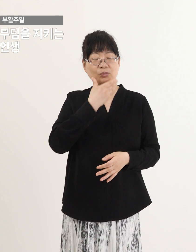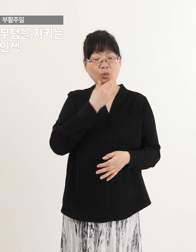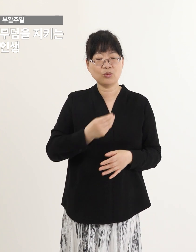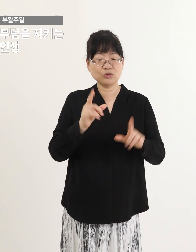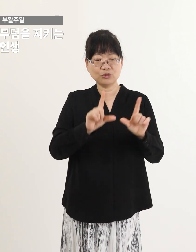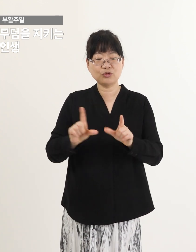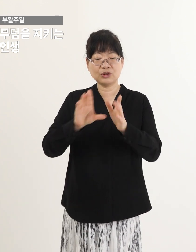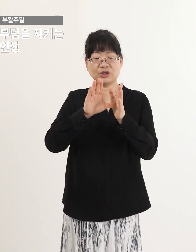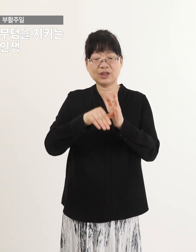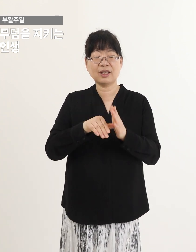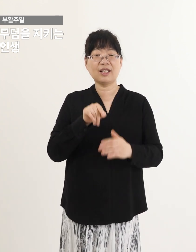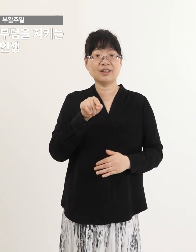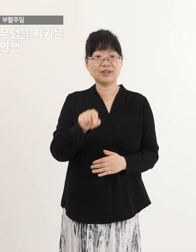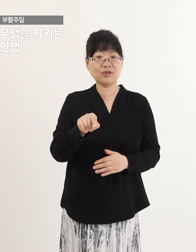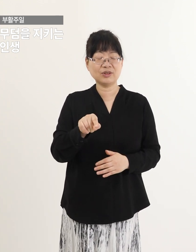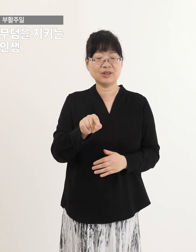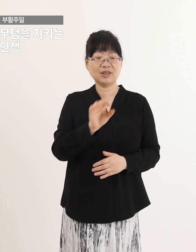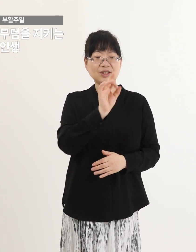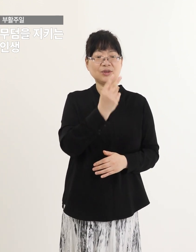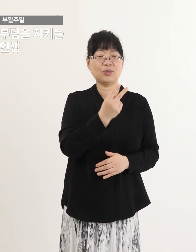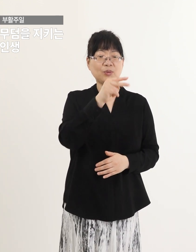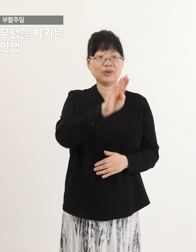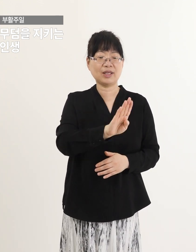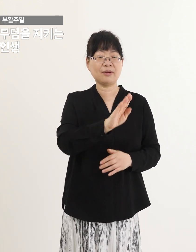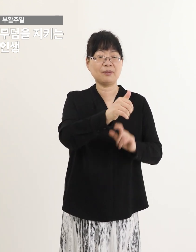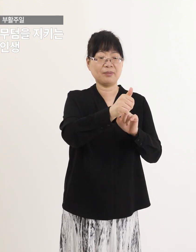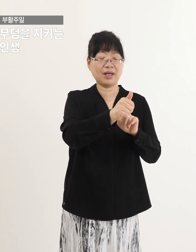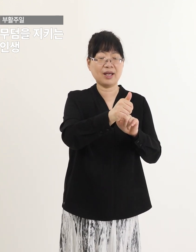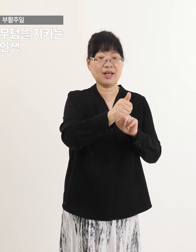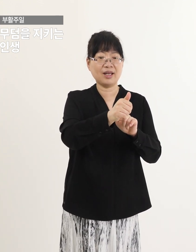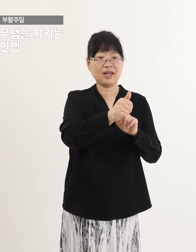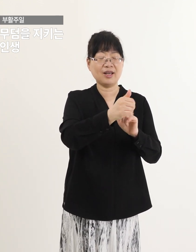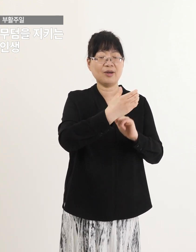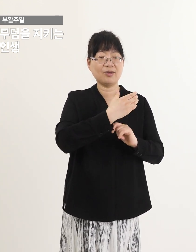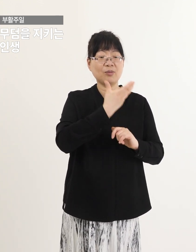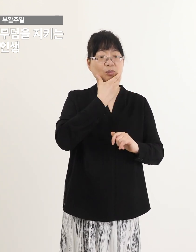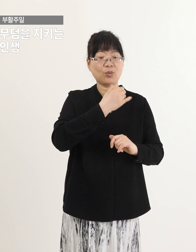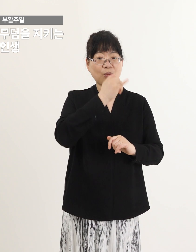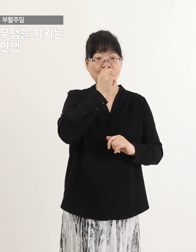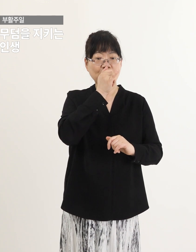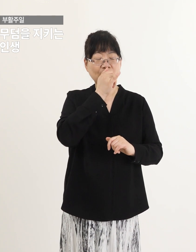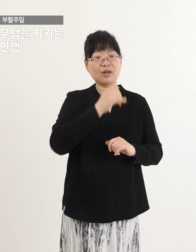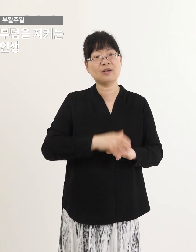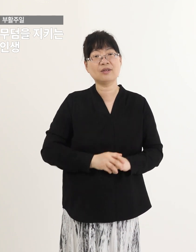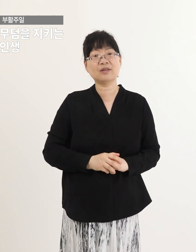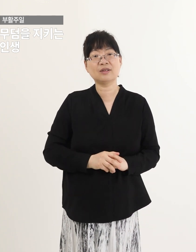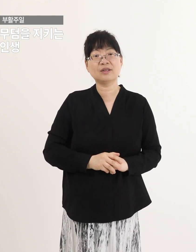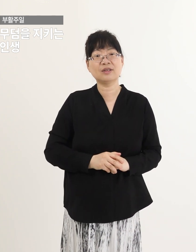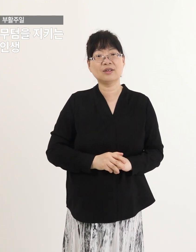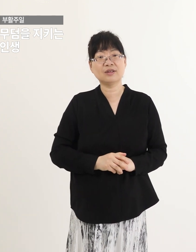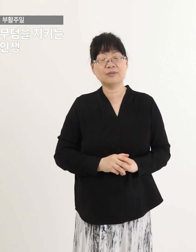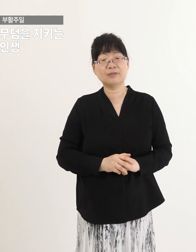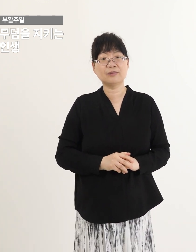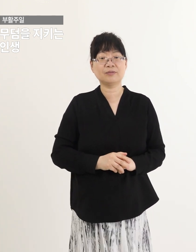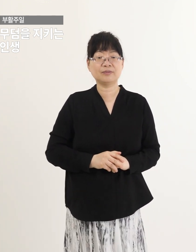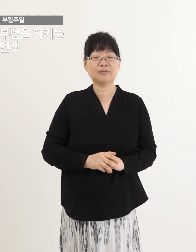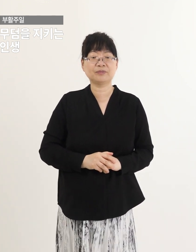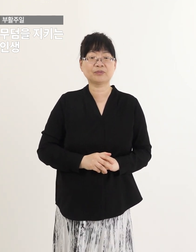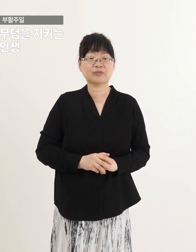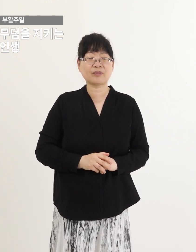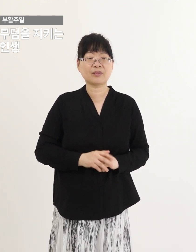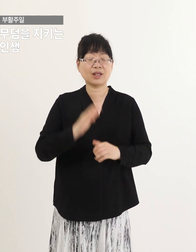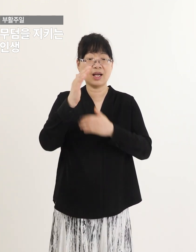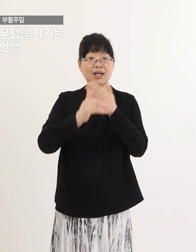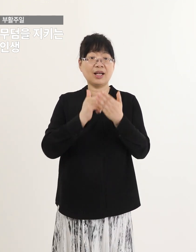누릴 때 그것이 요셉의 복이에요. 시대가 덤벼들어 요셉을 무너뜨리려고 했지만